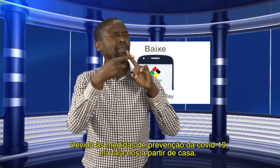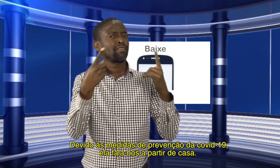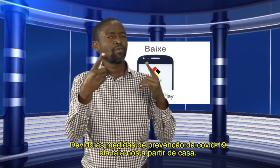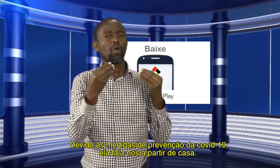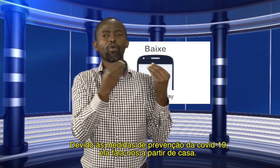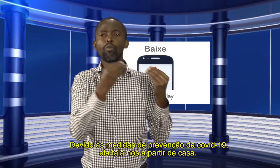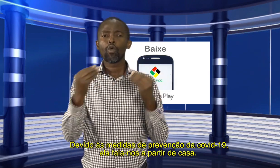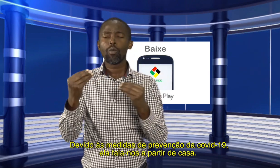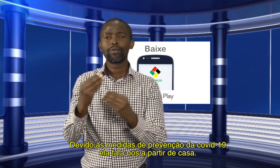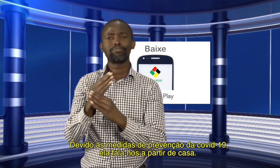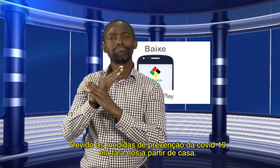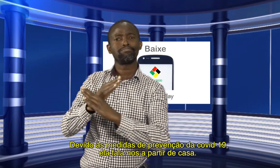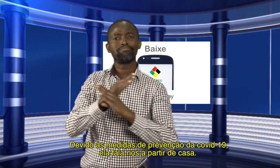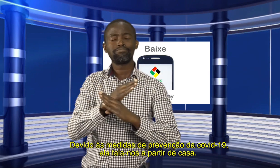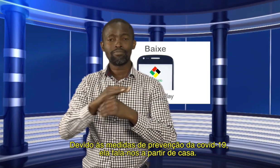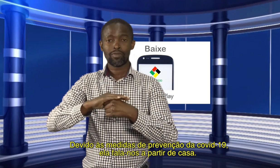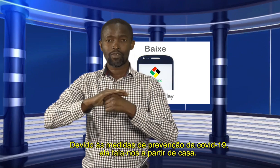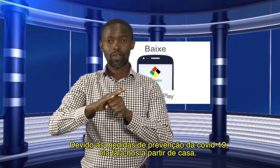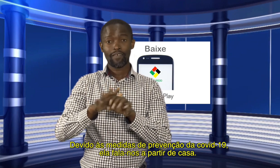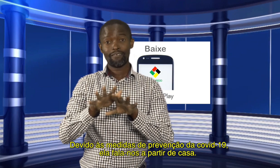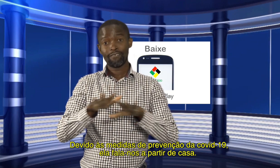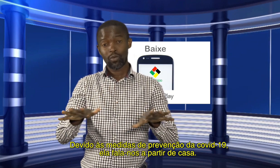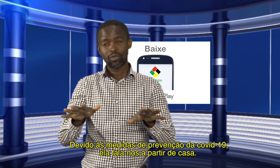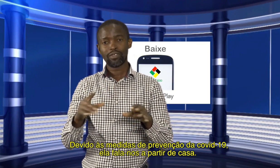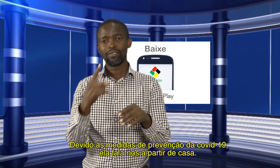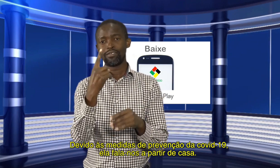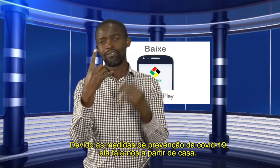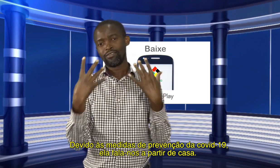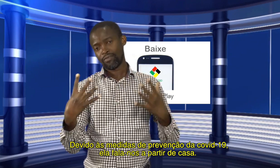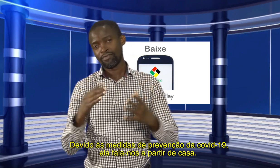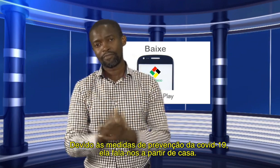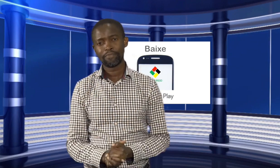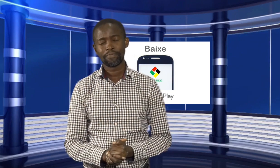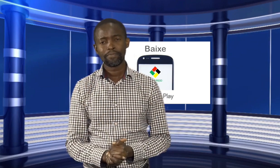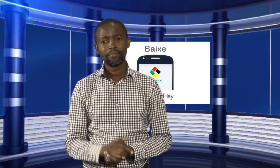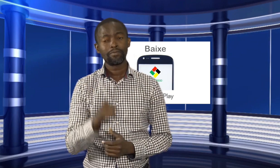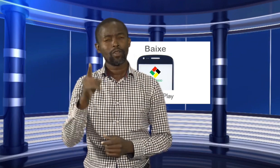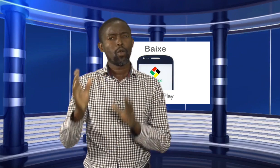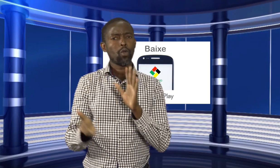de prevenção da Covid-19, ela fala-nos a partir de casa.